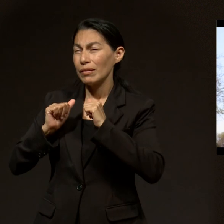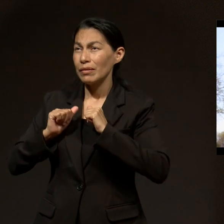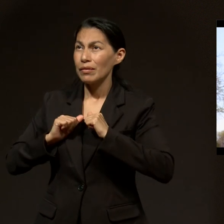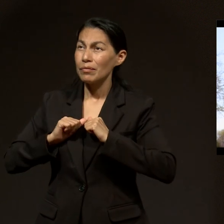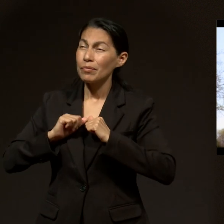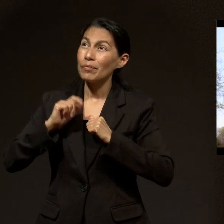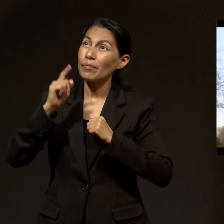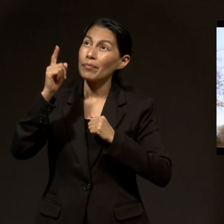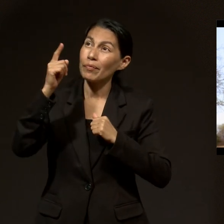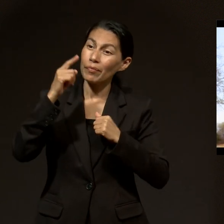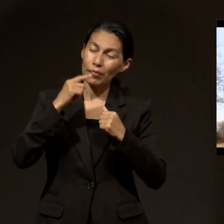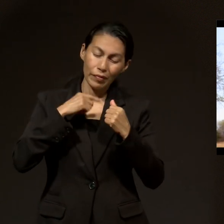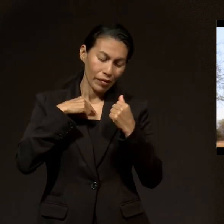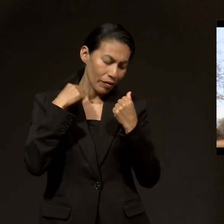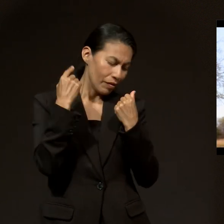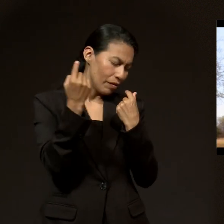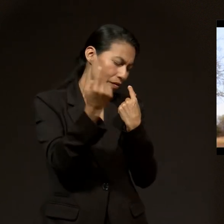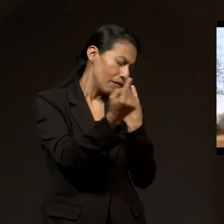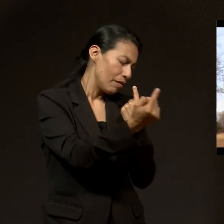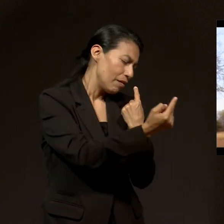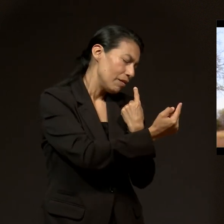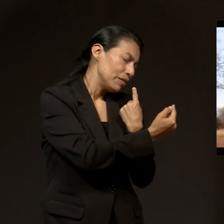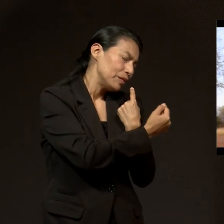abrazame Jesús